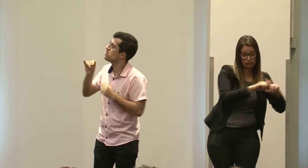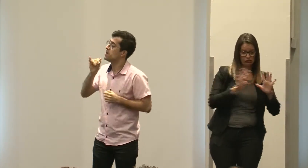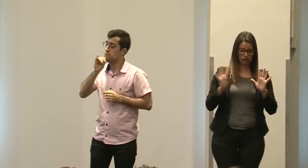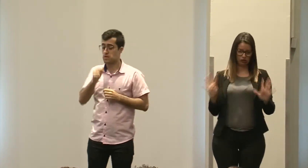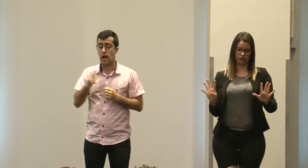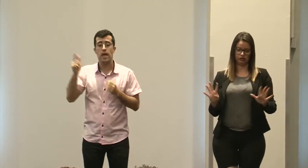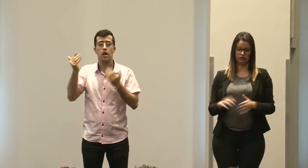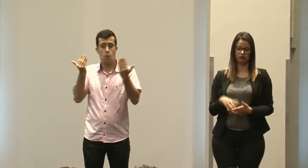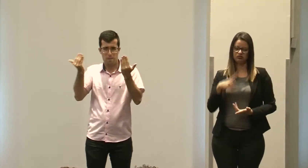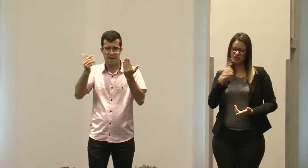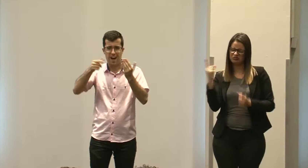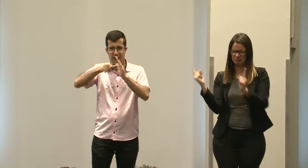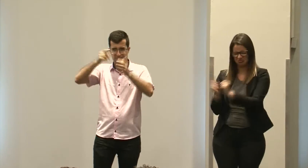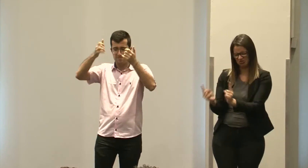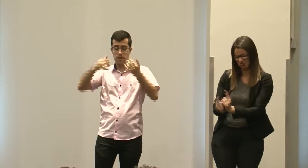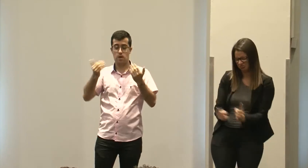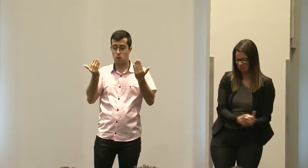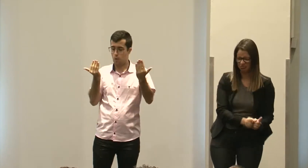tipos de adaptações.